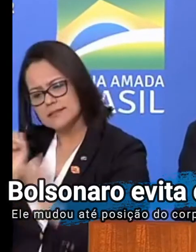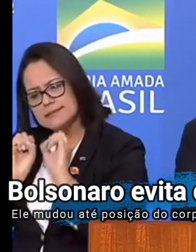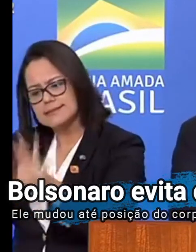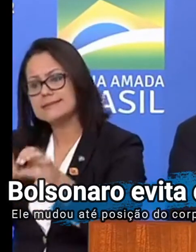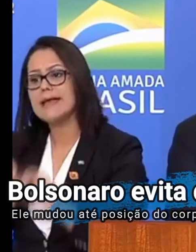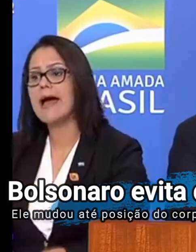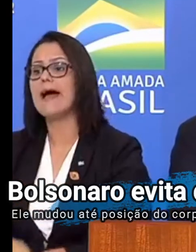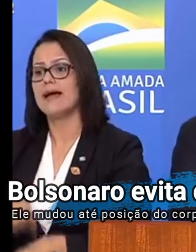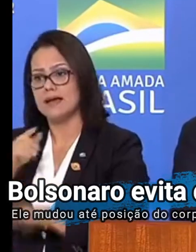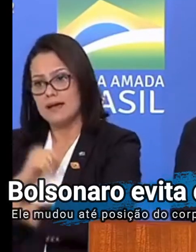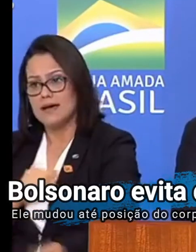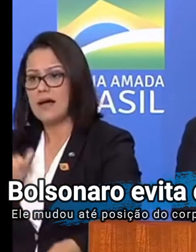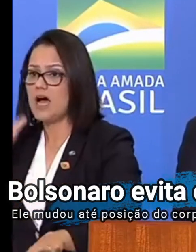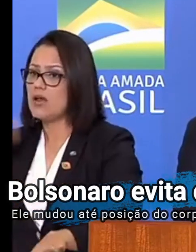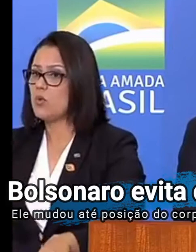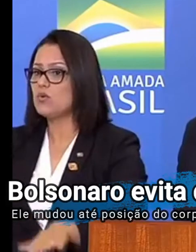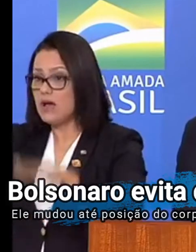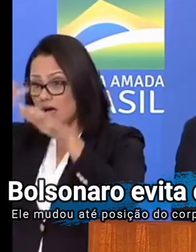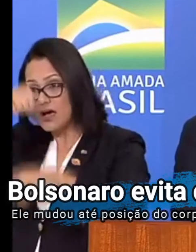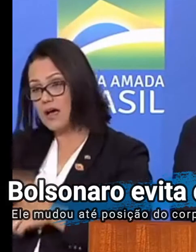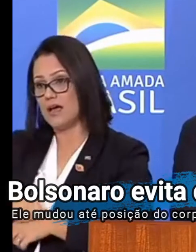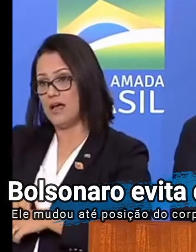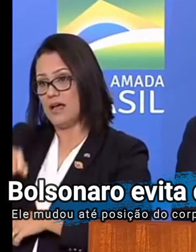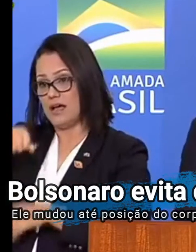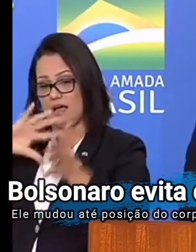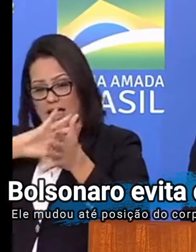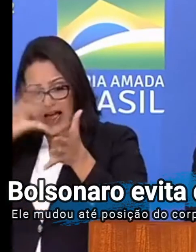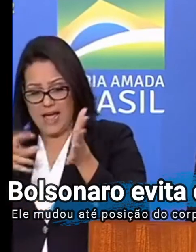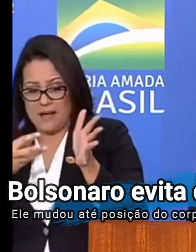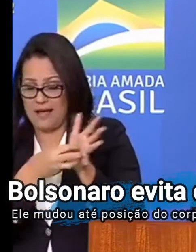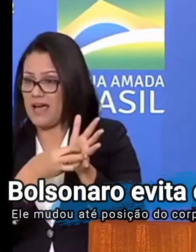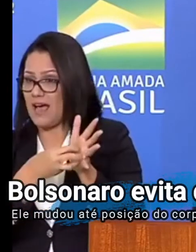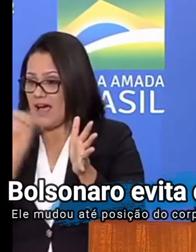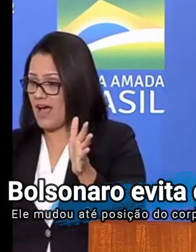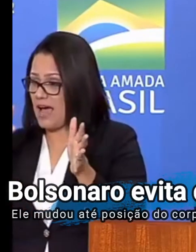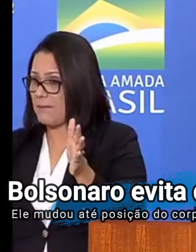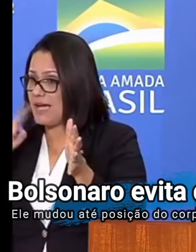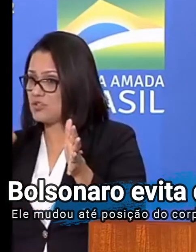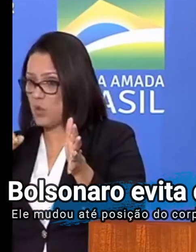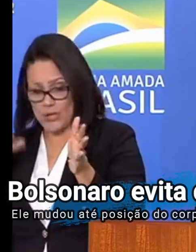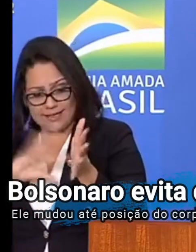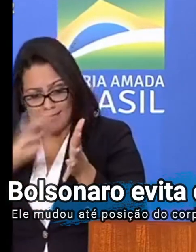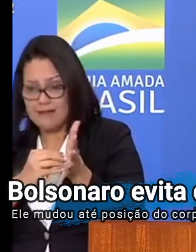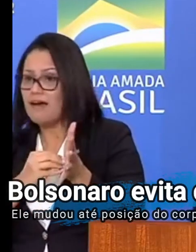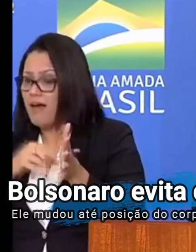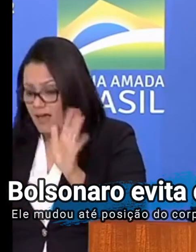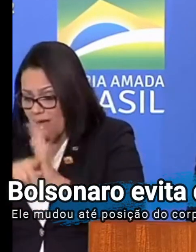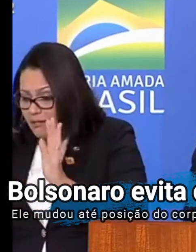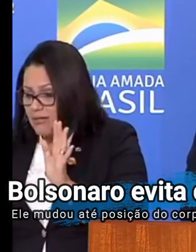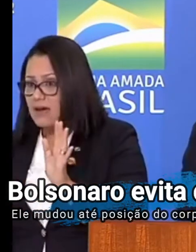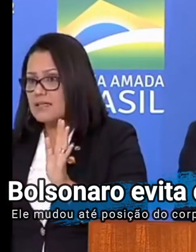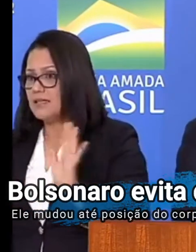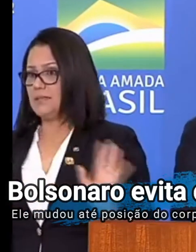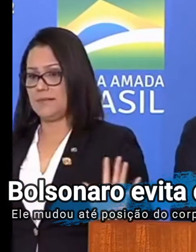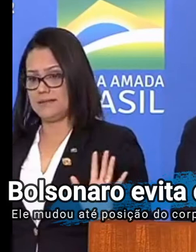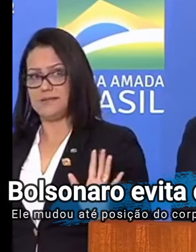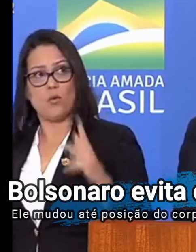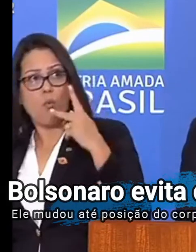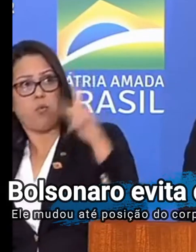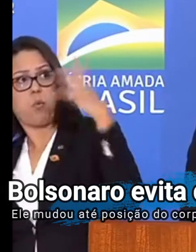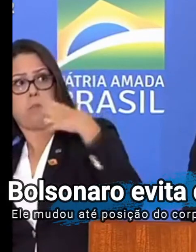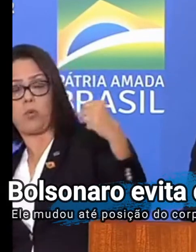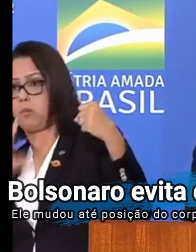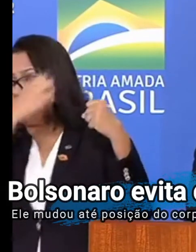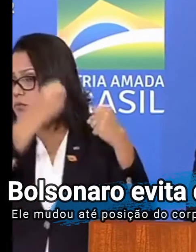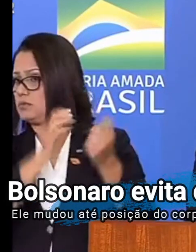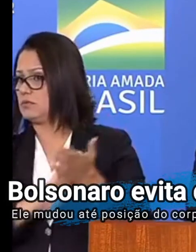a amazônia é nossa não aceitar provocações e por outro lado também se preocupar com as provocações